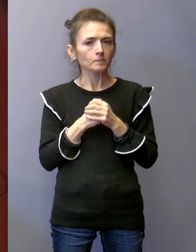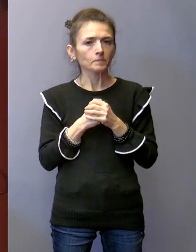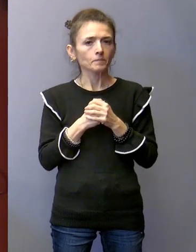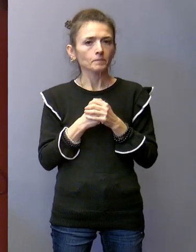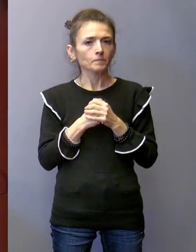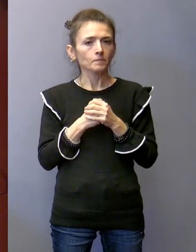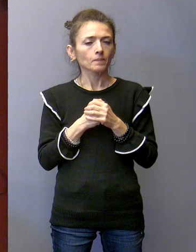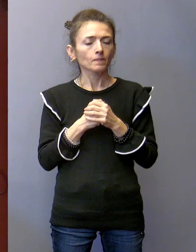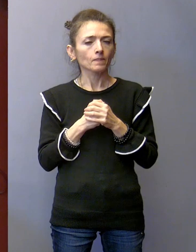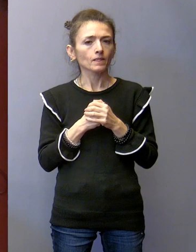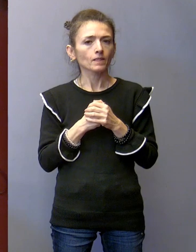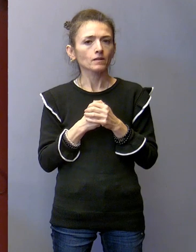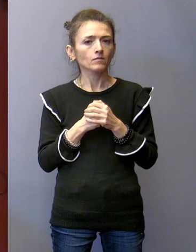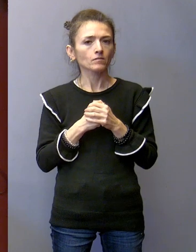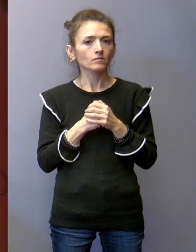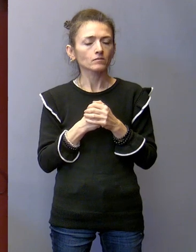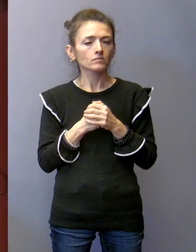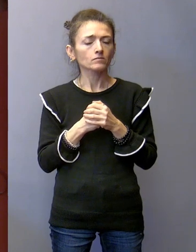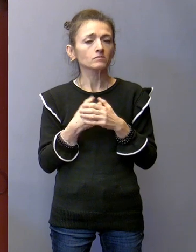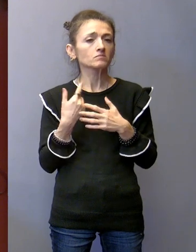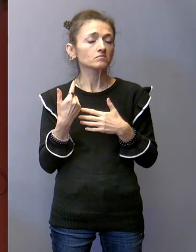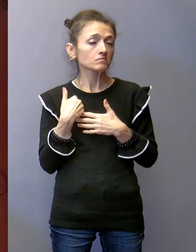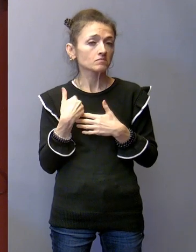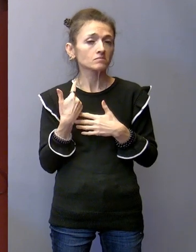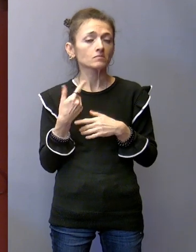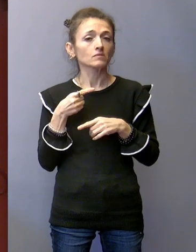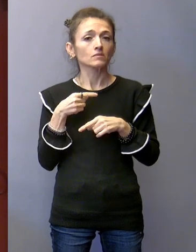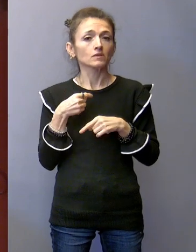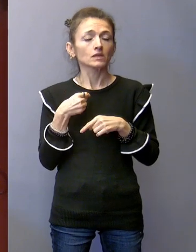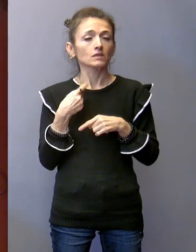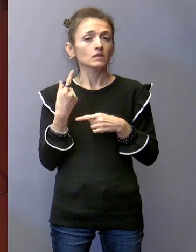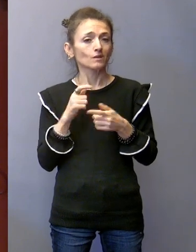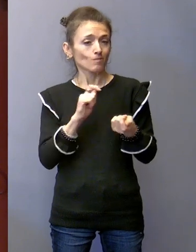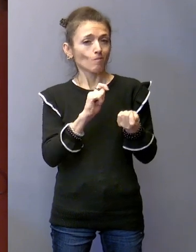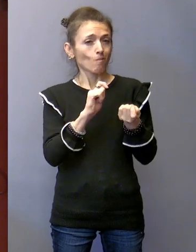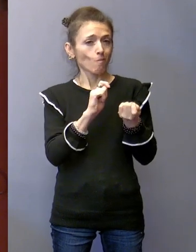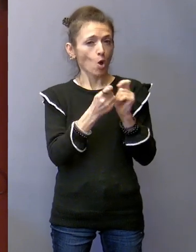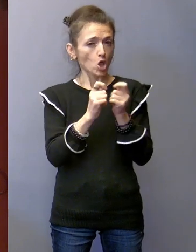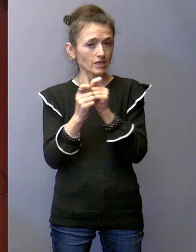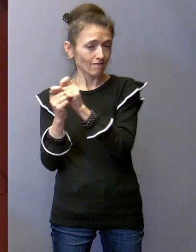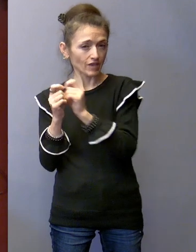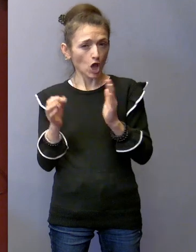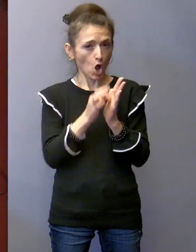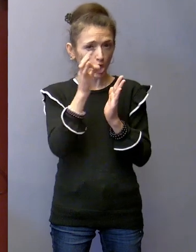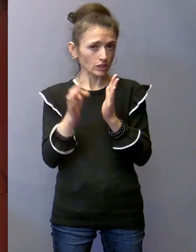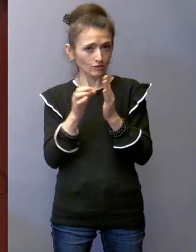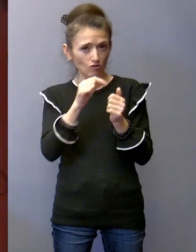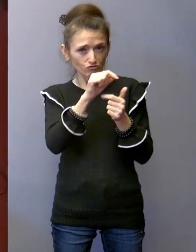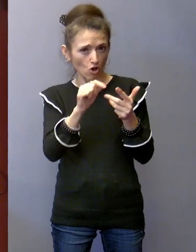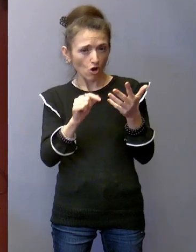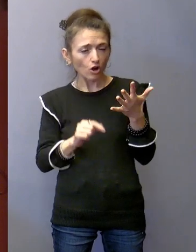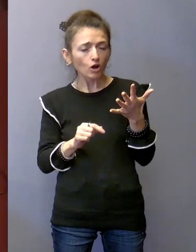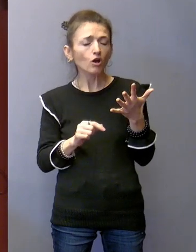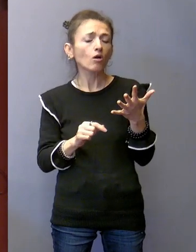volevo dire ancora questo io tendenzialmente nella nella nelle modifiche degli odc tenderò come